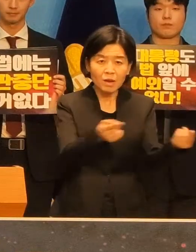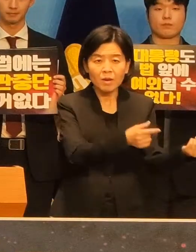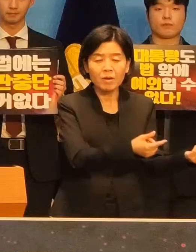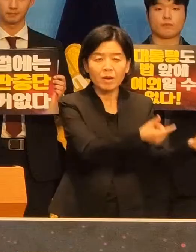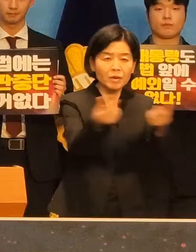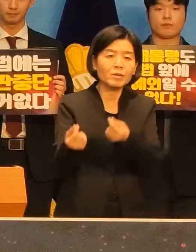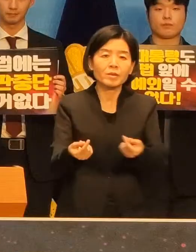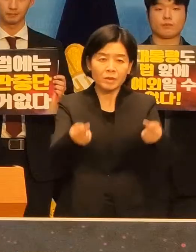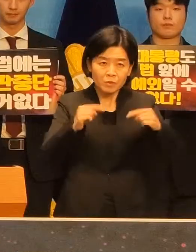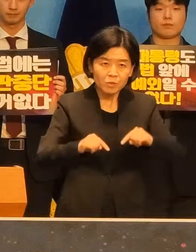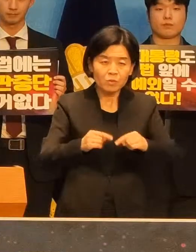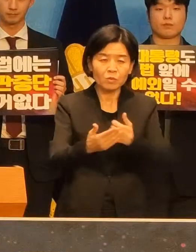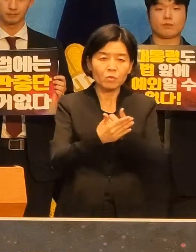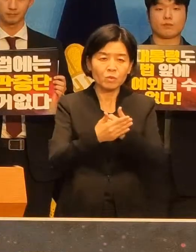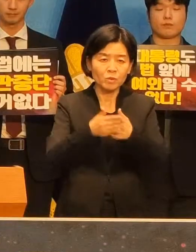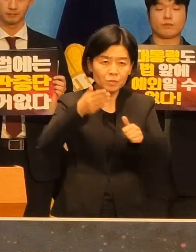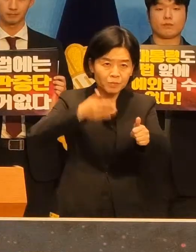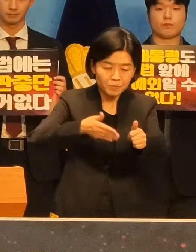감사합니다.